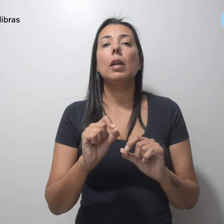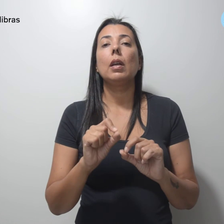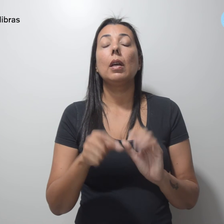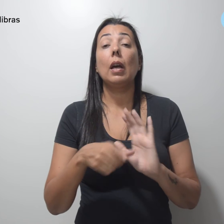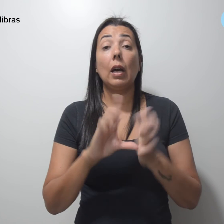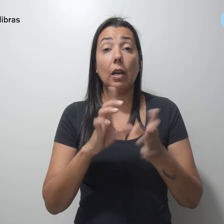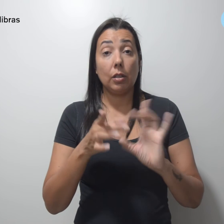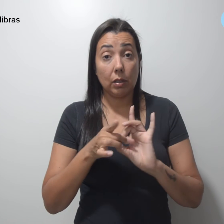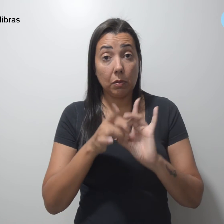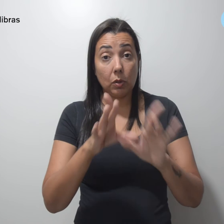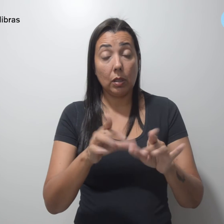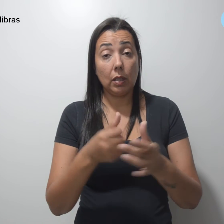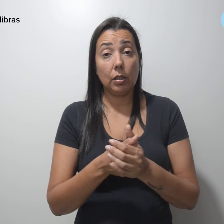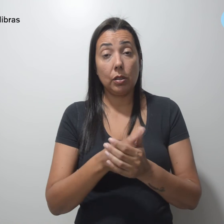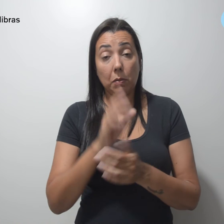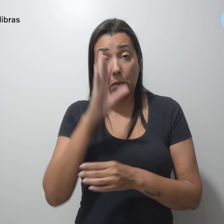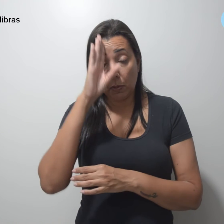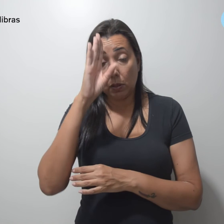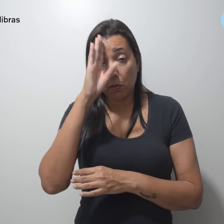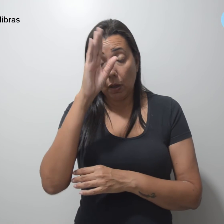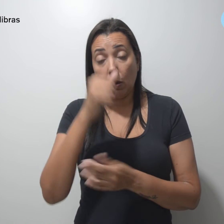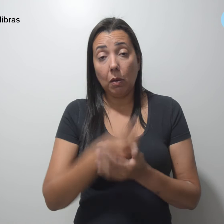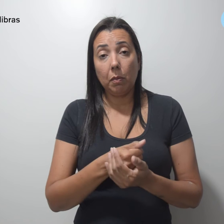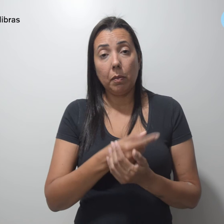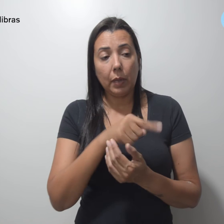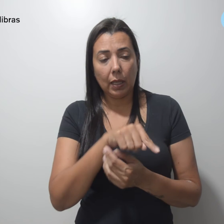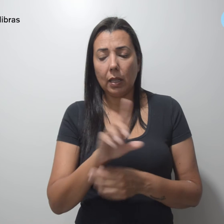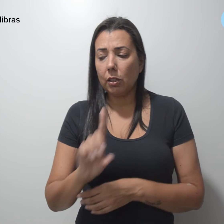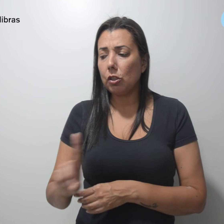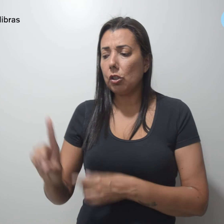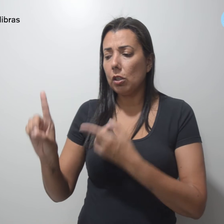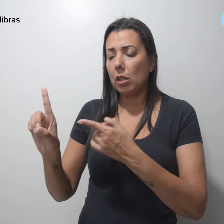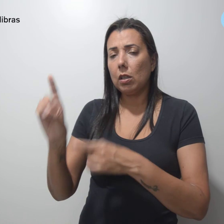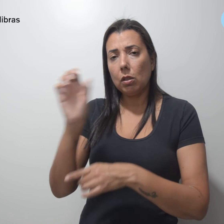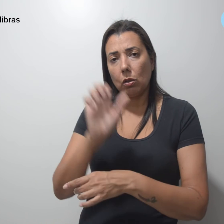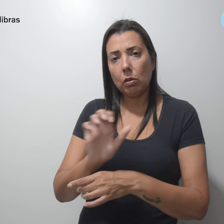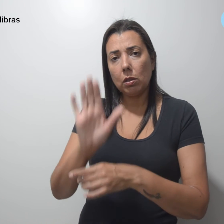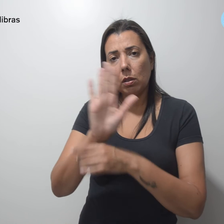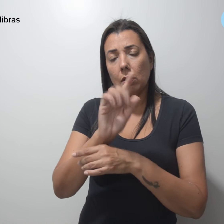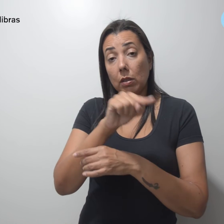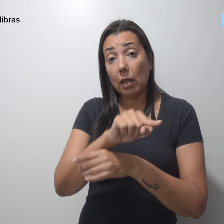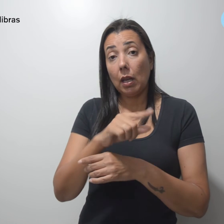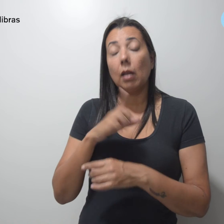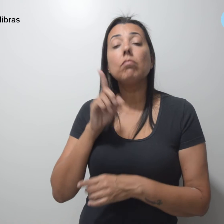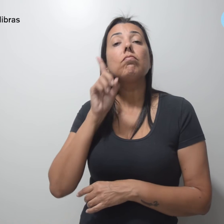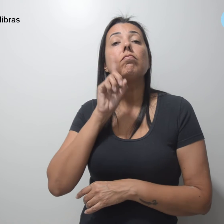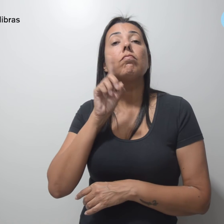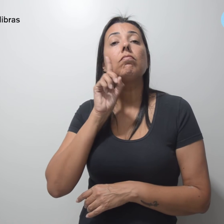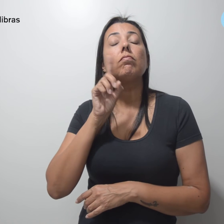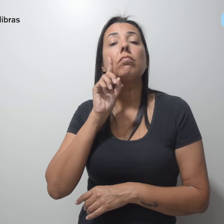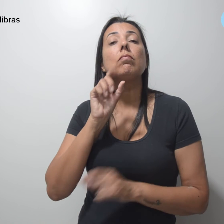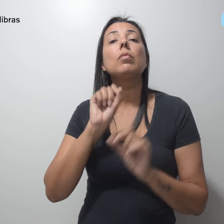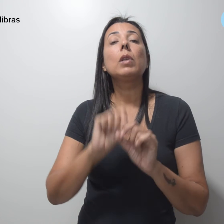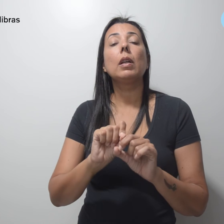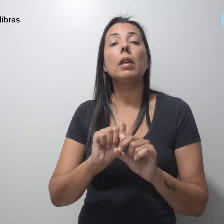antidemocrática protagonizada pela extrema-direita dos Estados Unidos da América ao atacar o